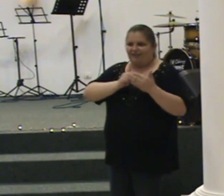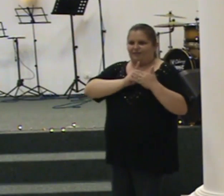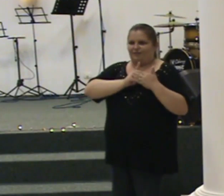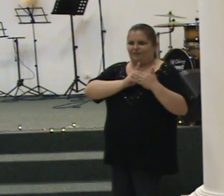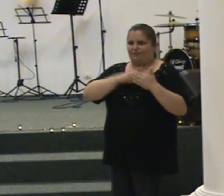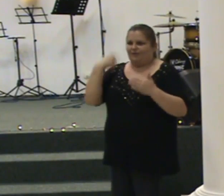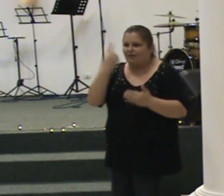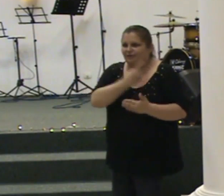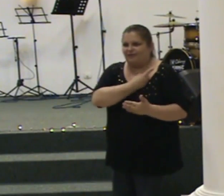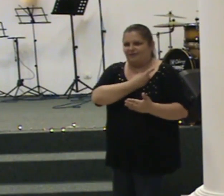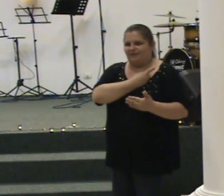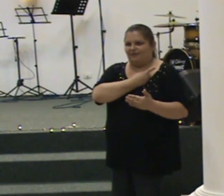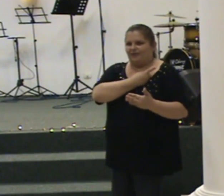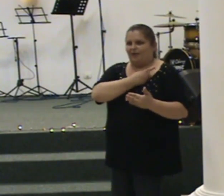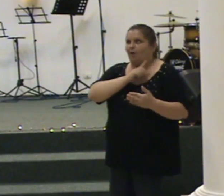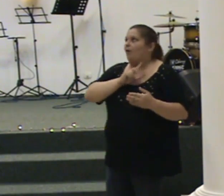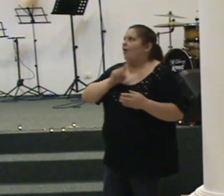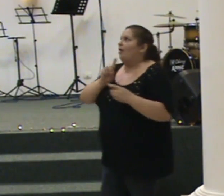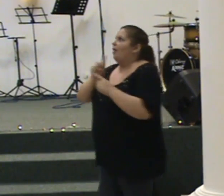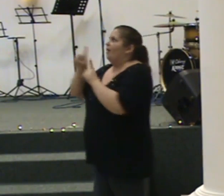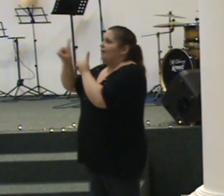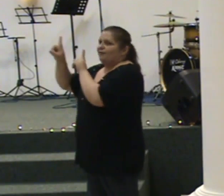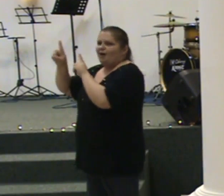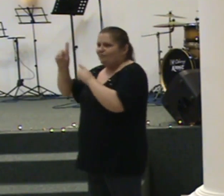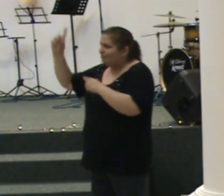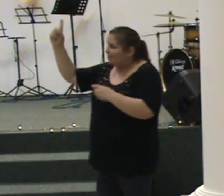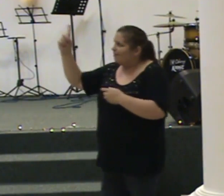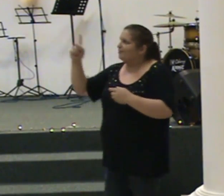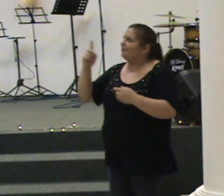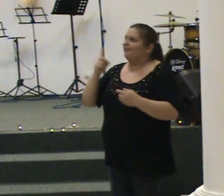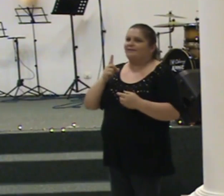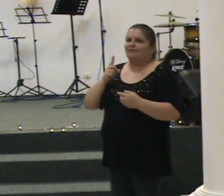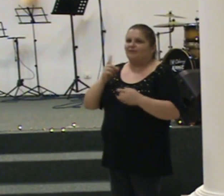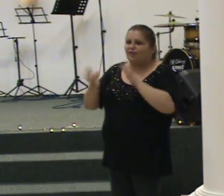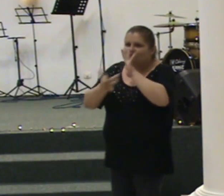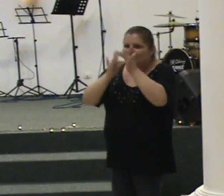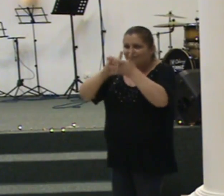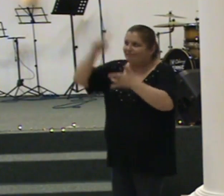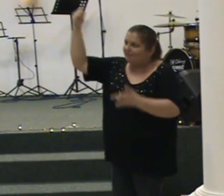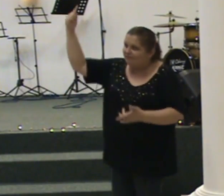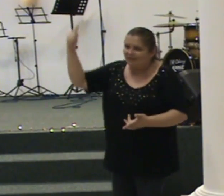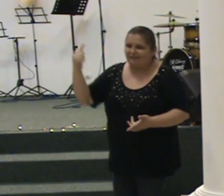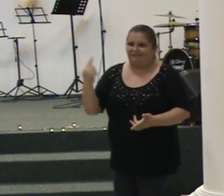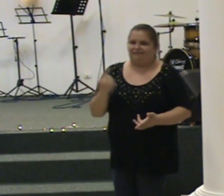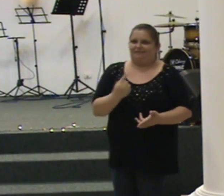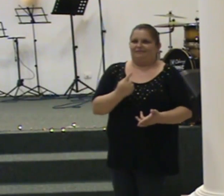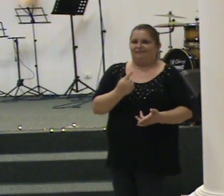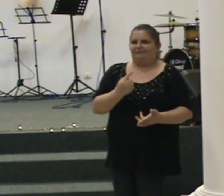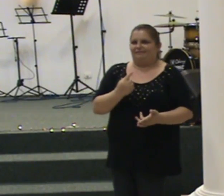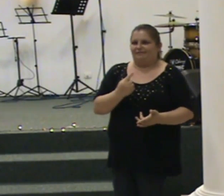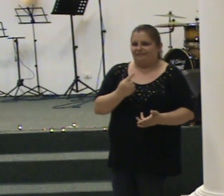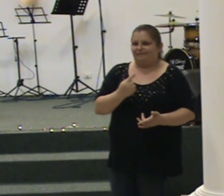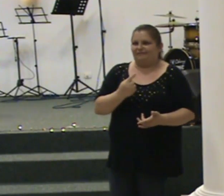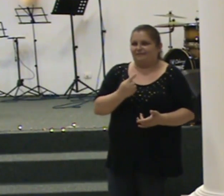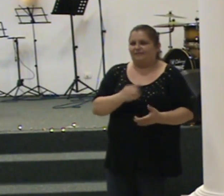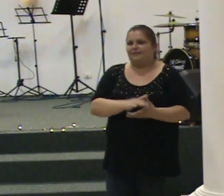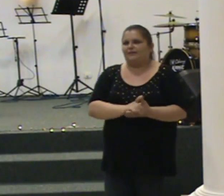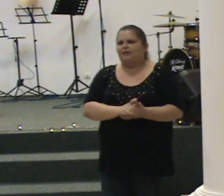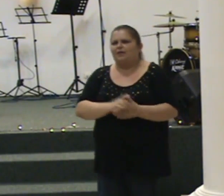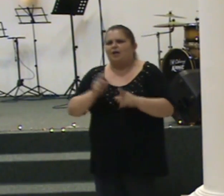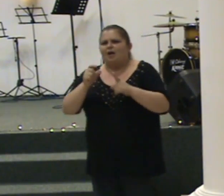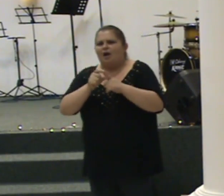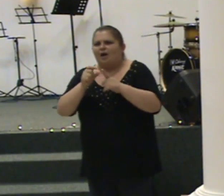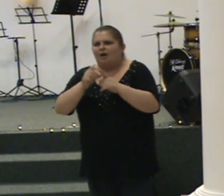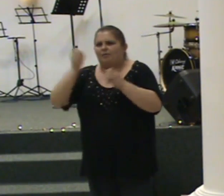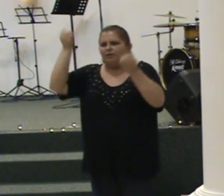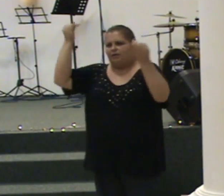Amém? Então, nós temos que ter esse entendimento da grandiosidade do nascimento de Jesus, porque a palavra diz